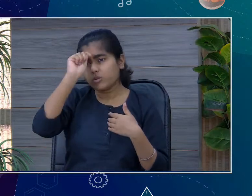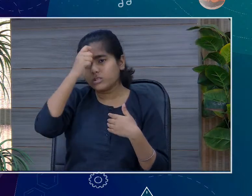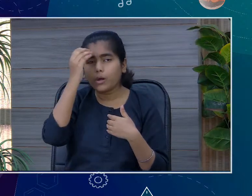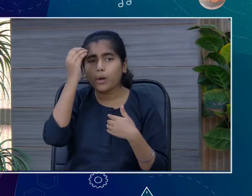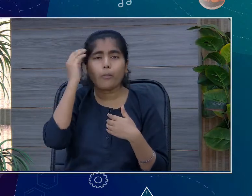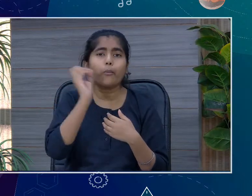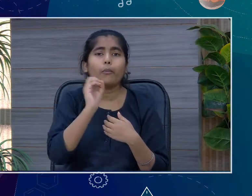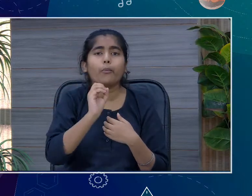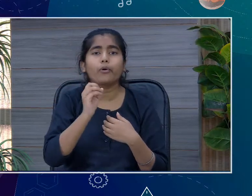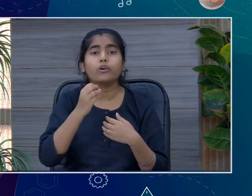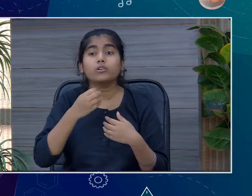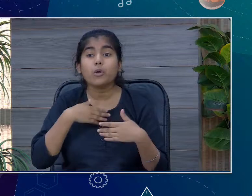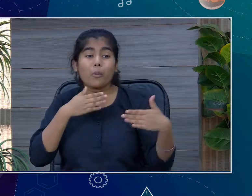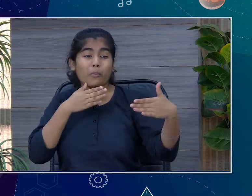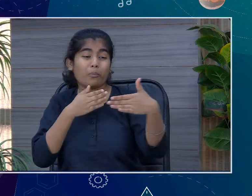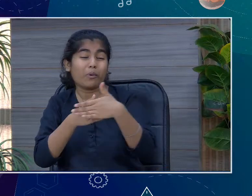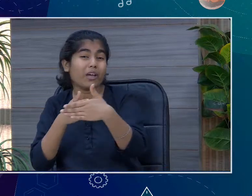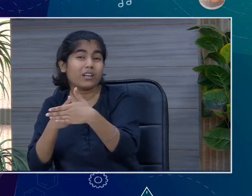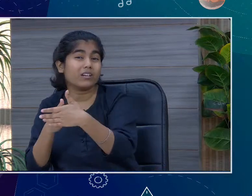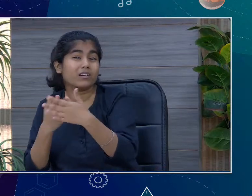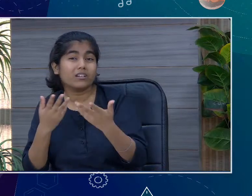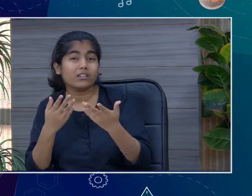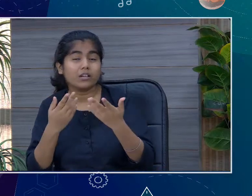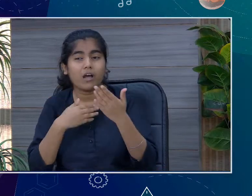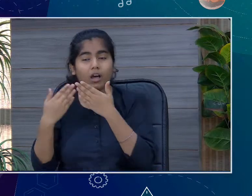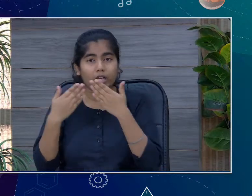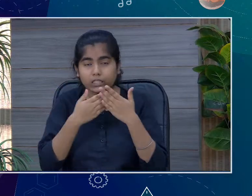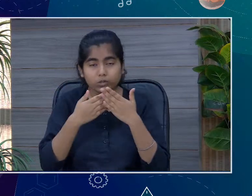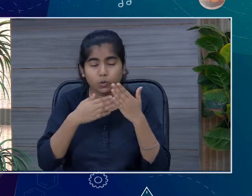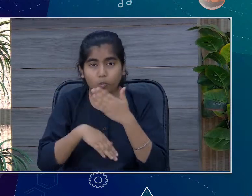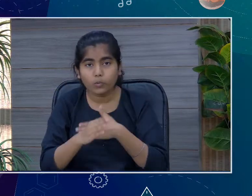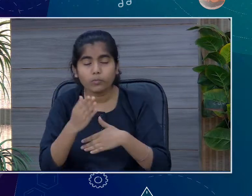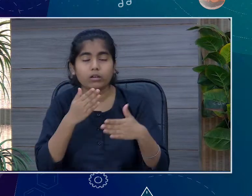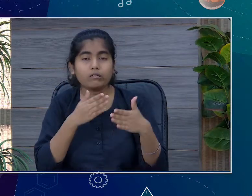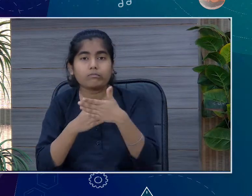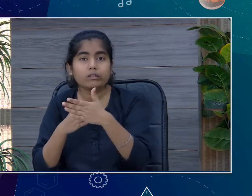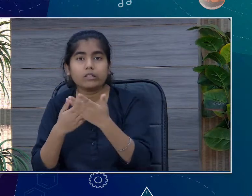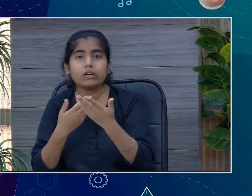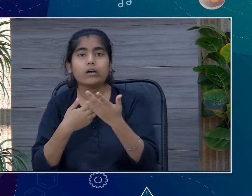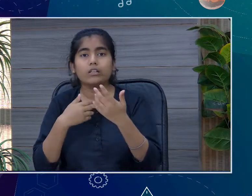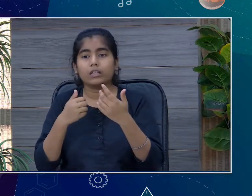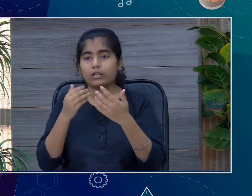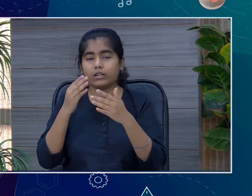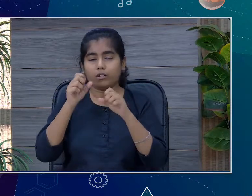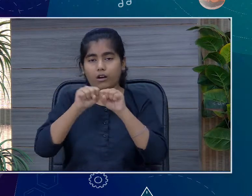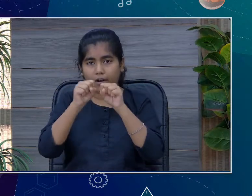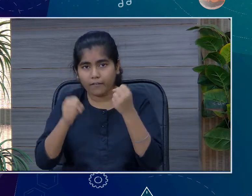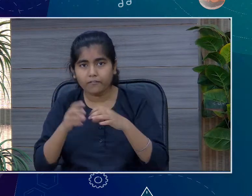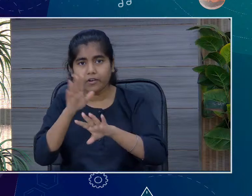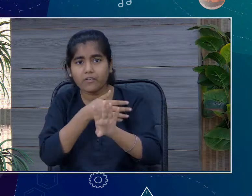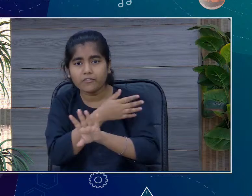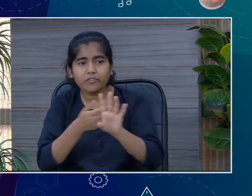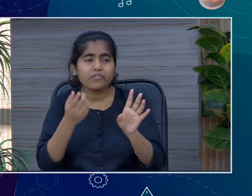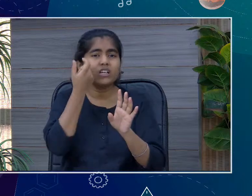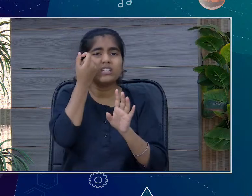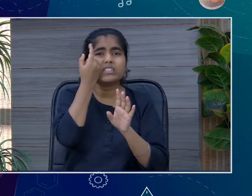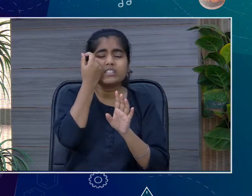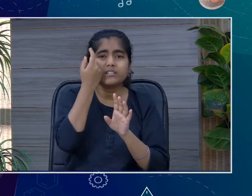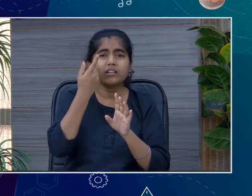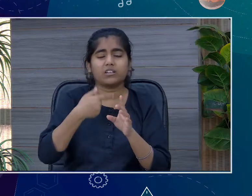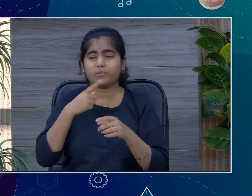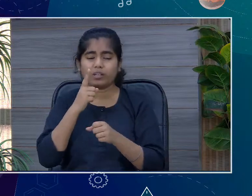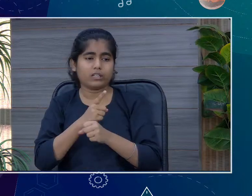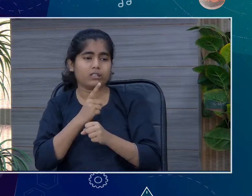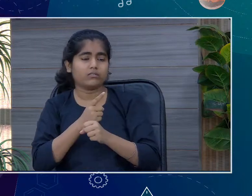of barriers I will face in that school in accessing the curriculum, in understanding कि मेरी टीचर